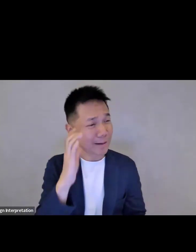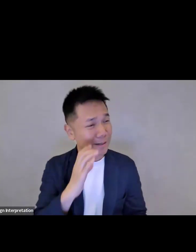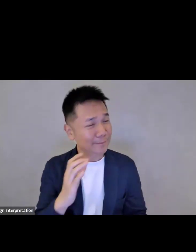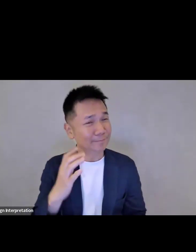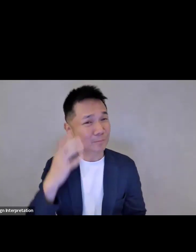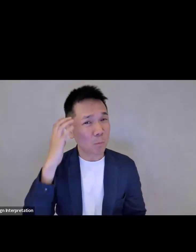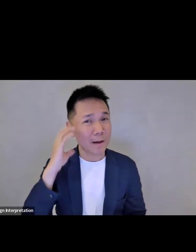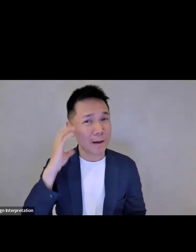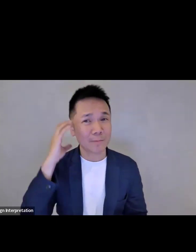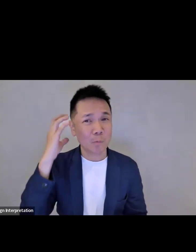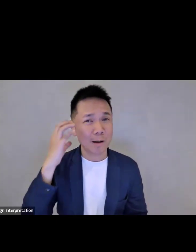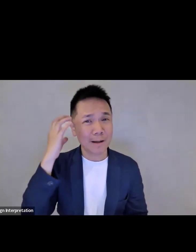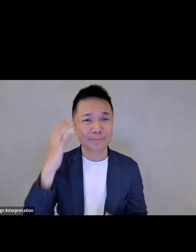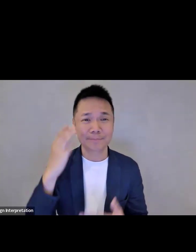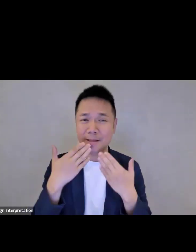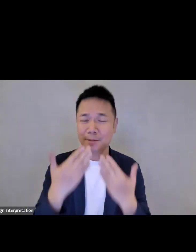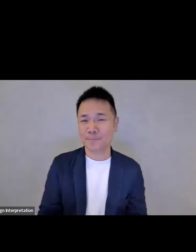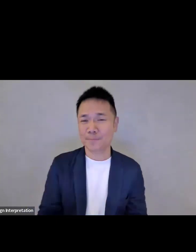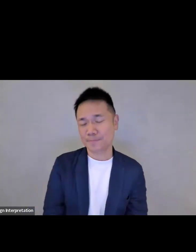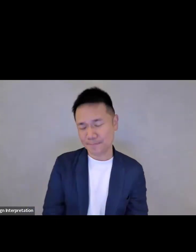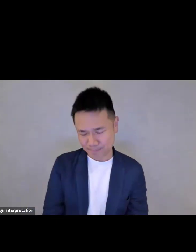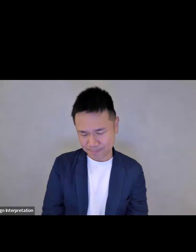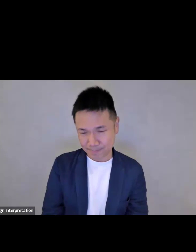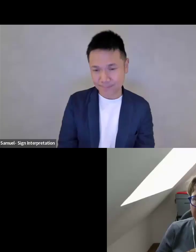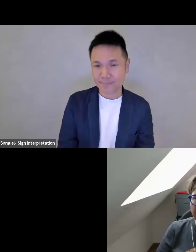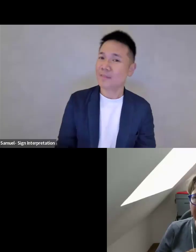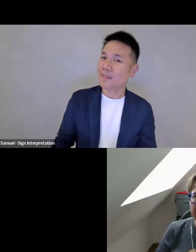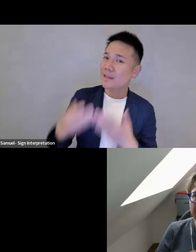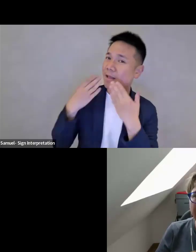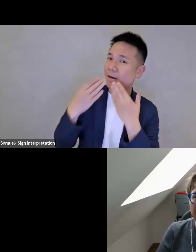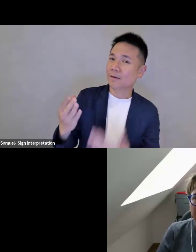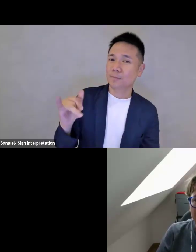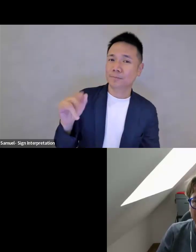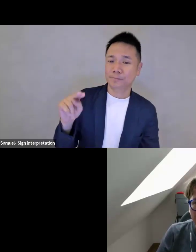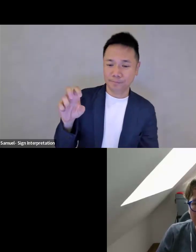好。好，我会在这边结束我的发言，谢谢。